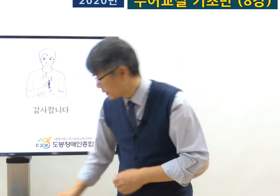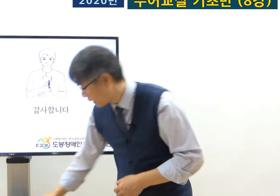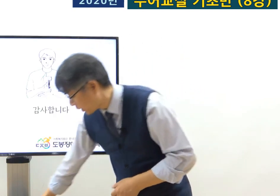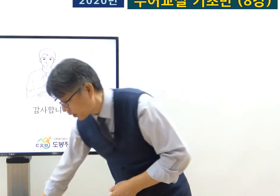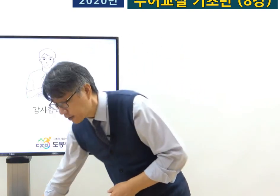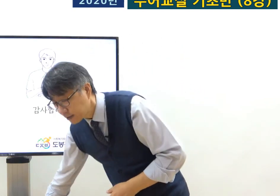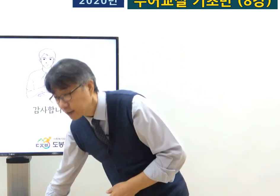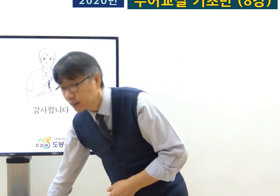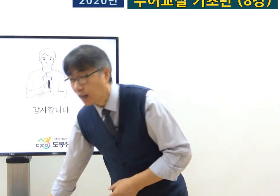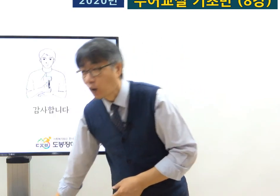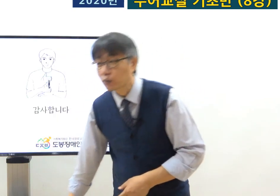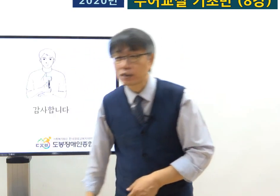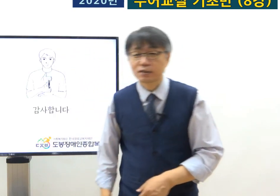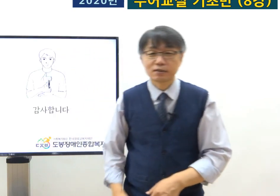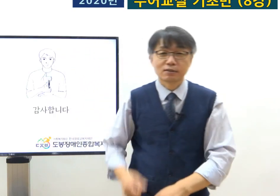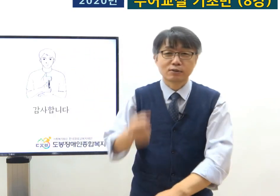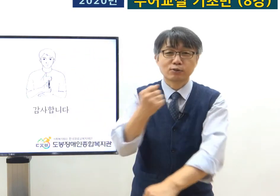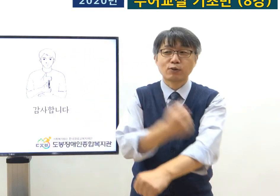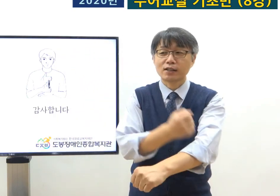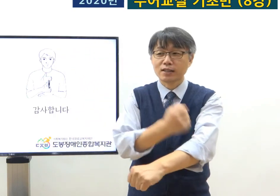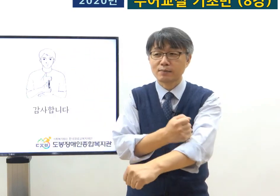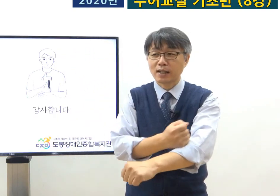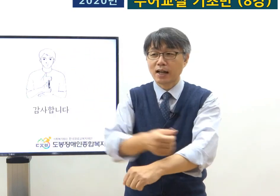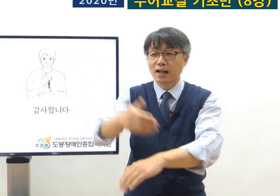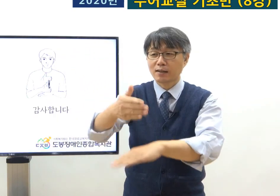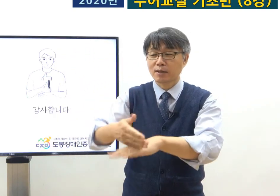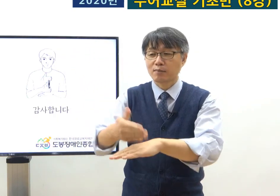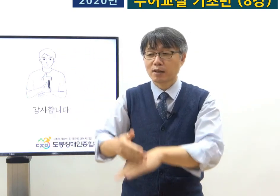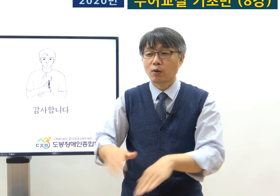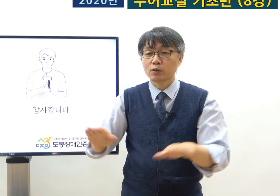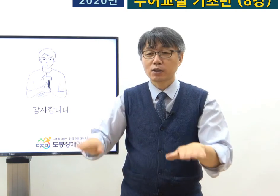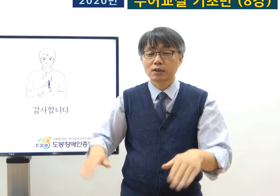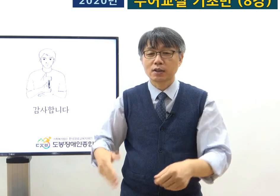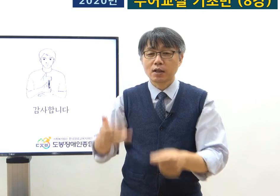네. 자, 오늘 수고하셨습니다. 감사합니다. 오늘